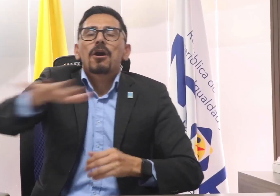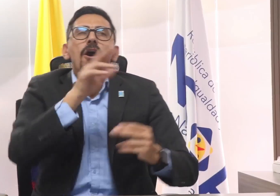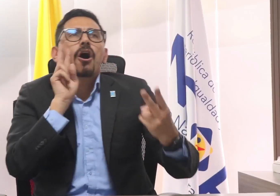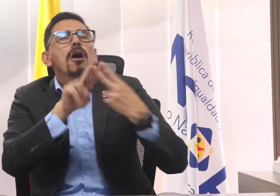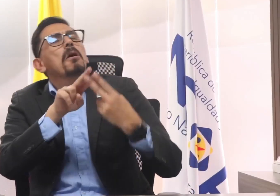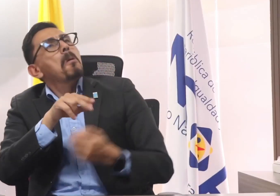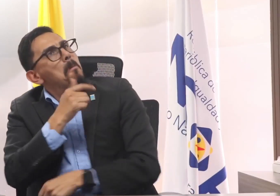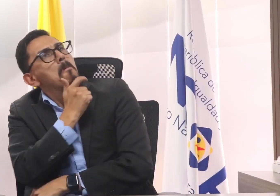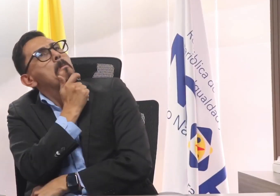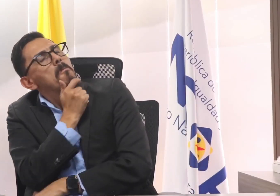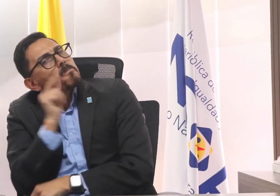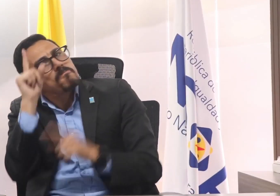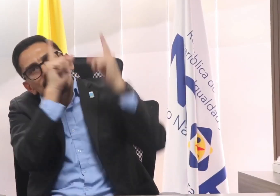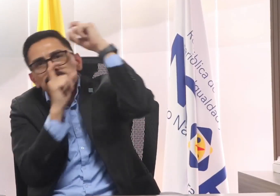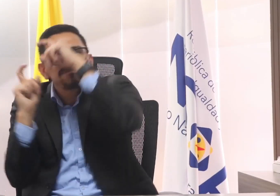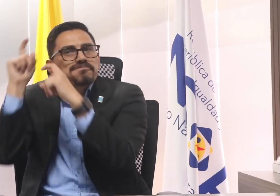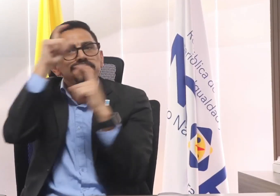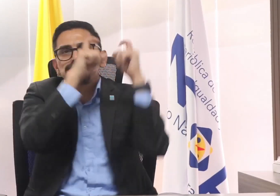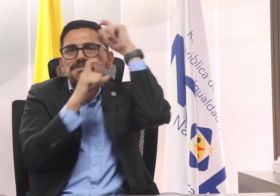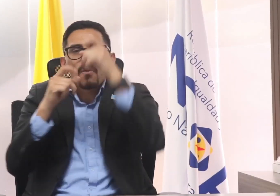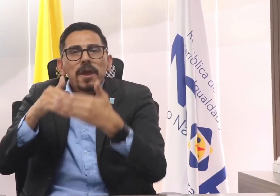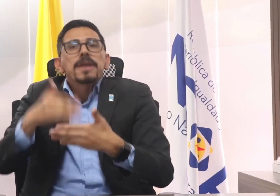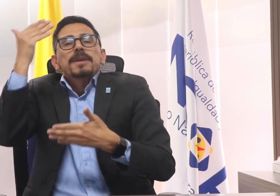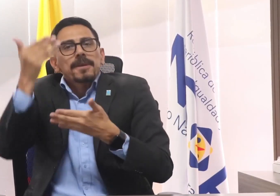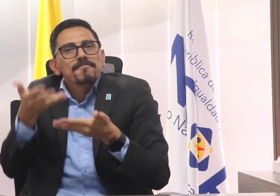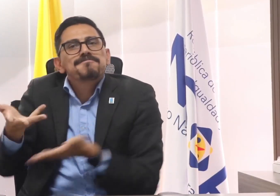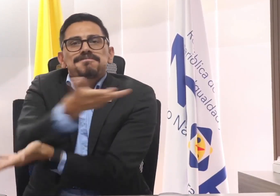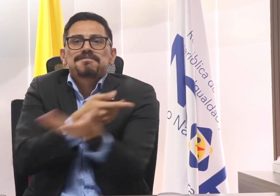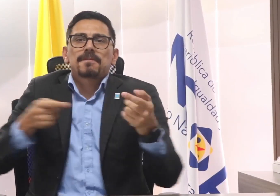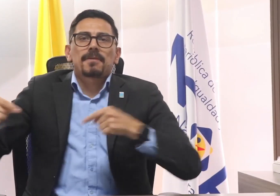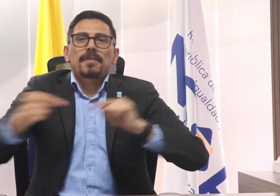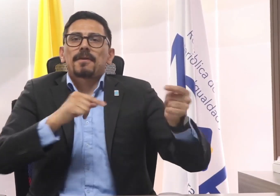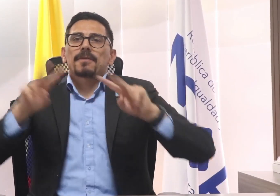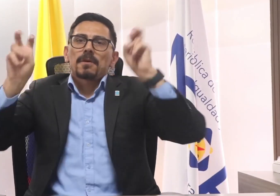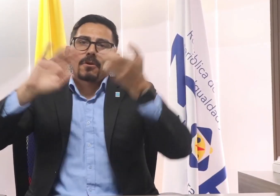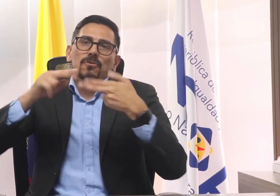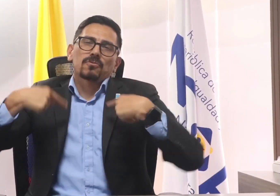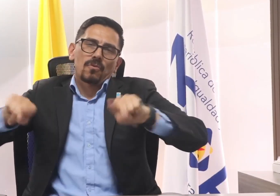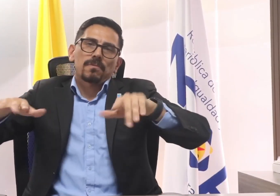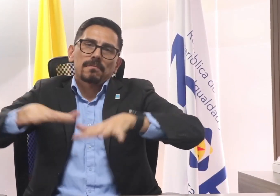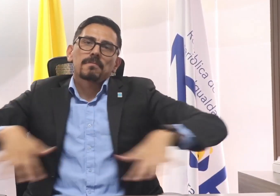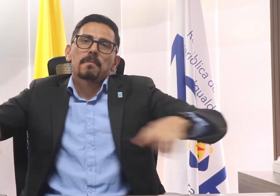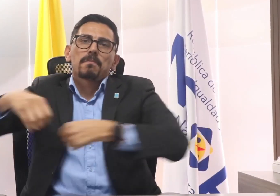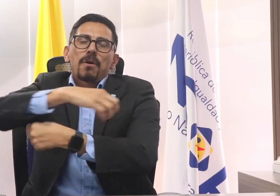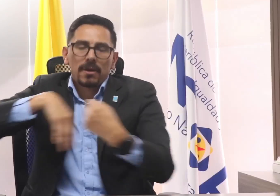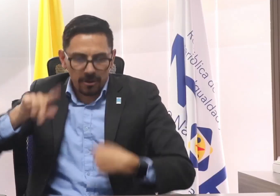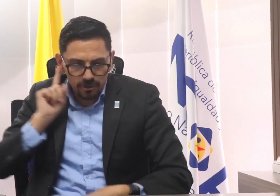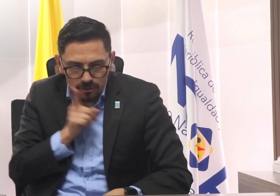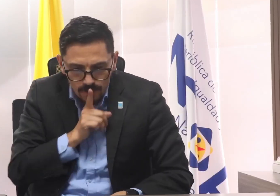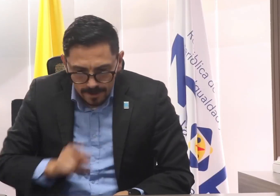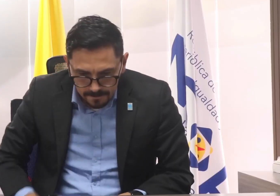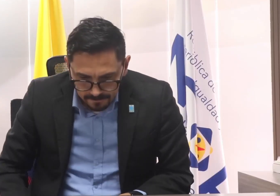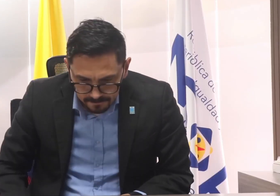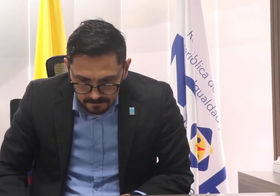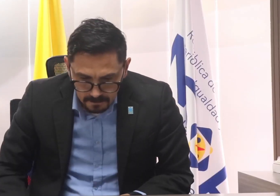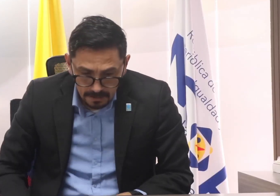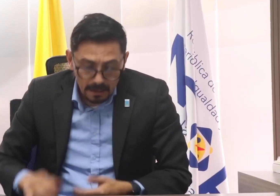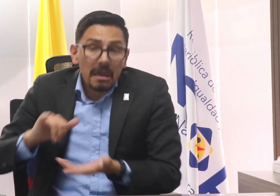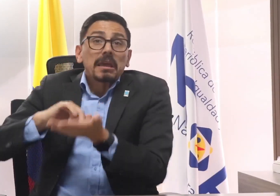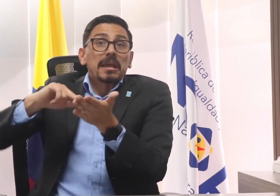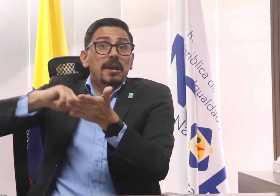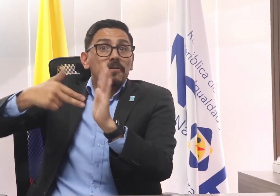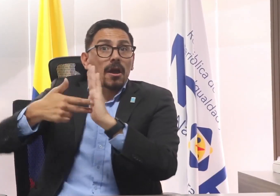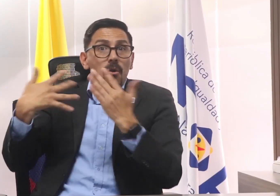de acciones concretas en favor de los derechos de las personas sordas. Ahora sí, les comparto quiénes